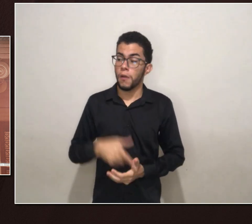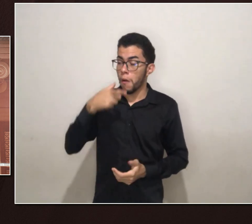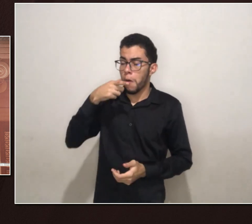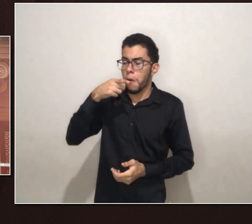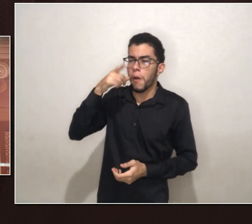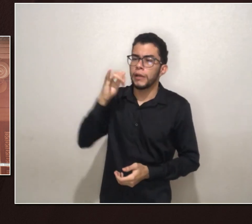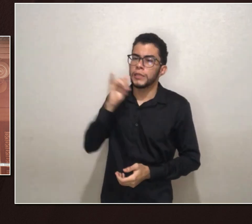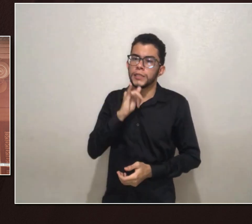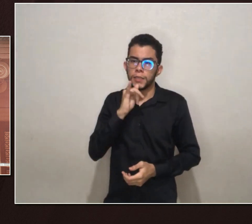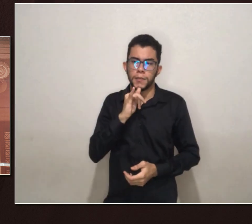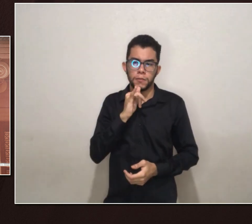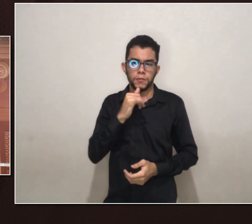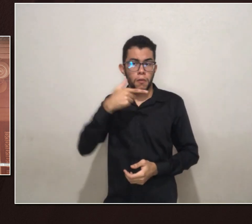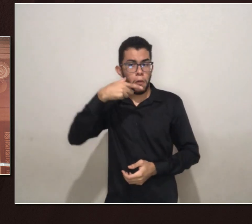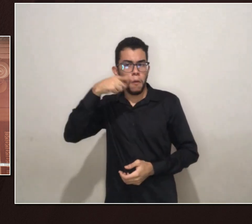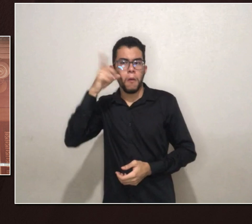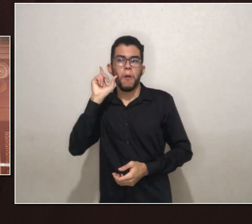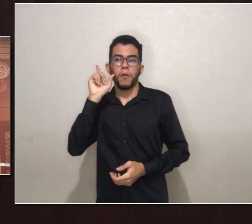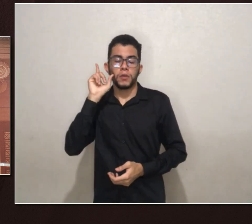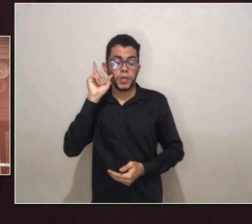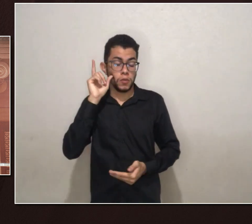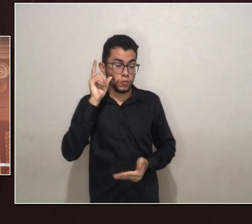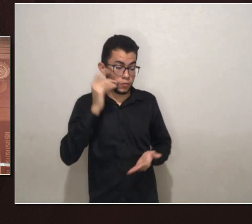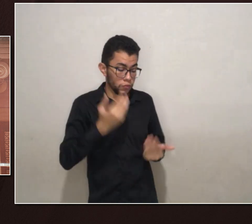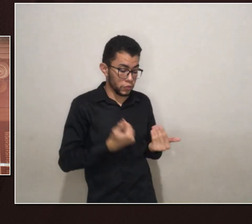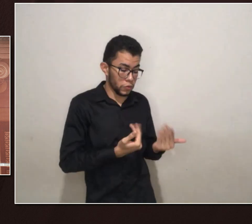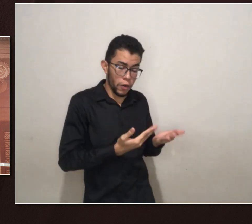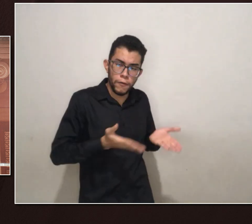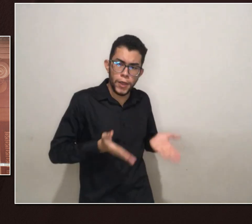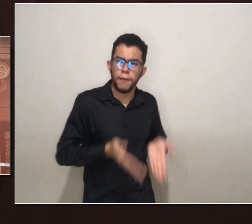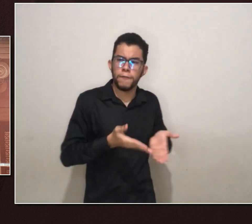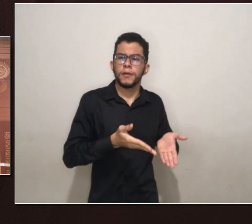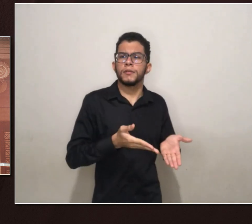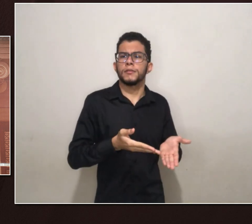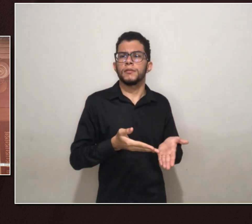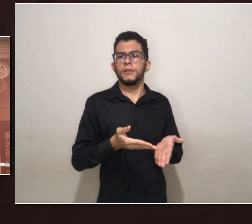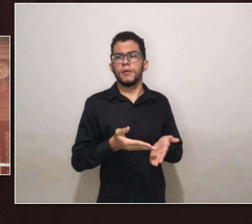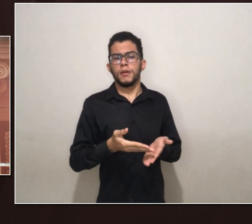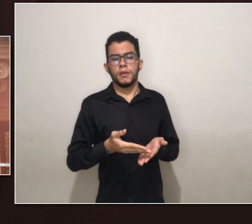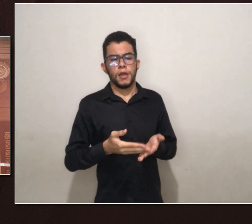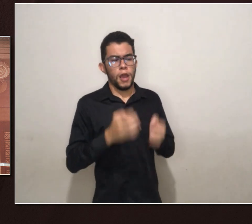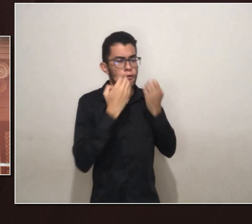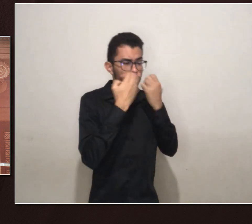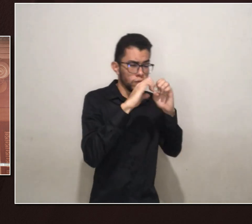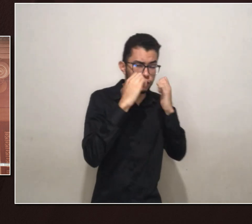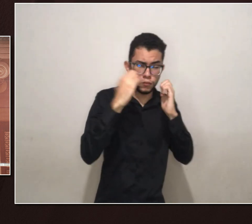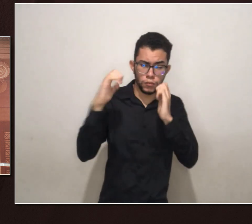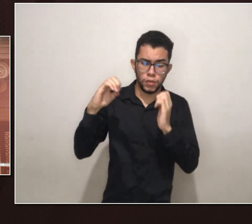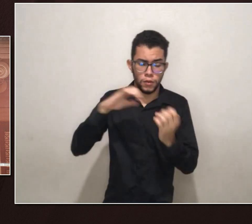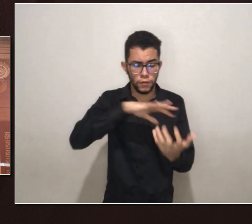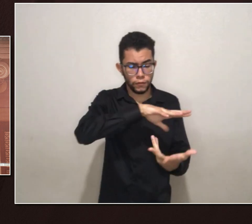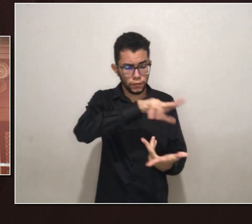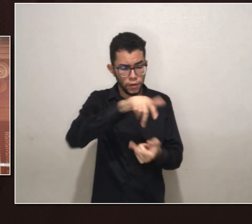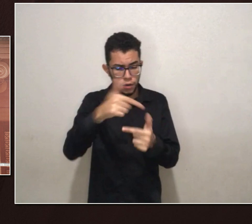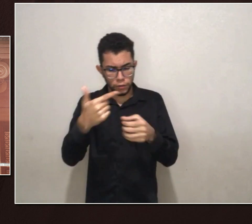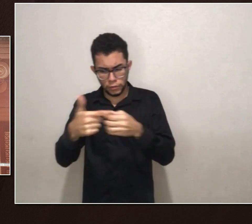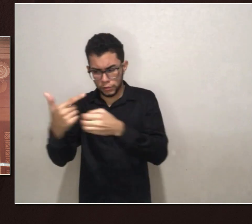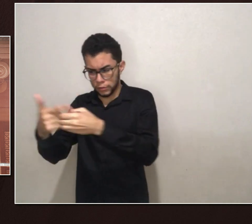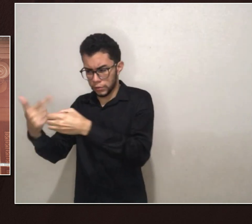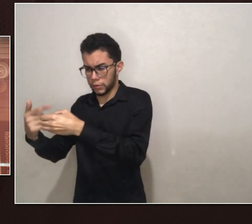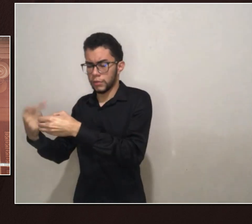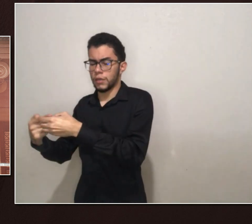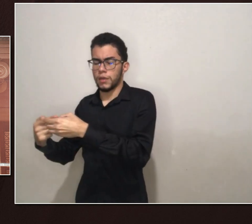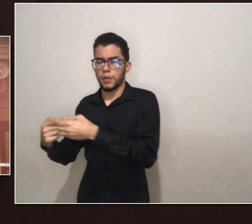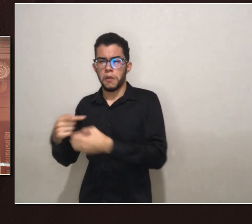do testemunho de Jesus, através do candeeiro, através da igreja brilhando, né? Então, graças a Deus por isso. Vamos